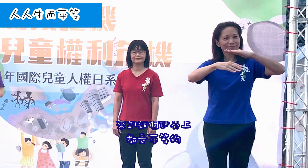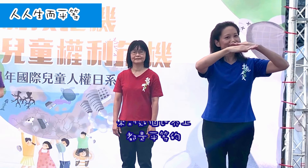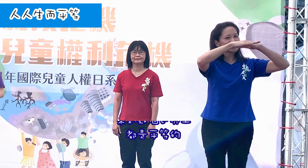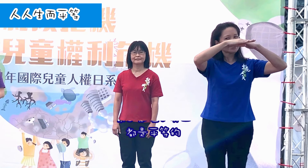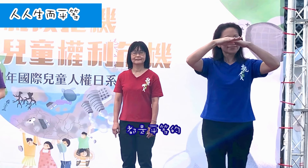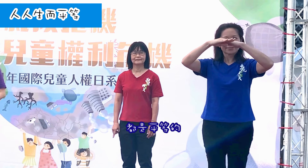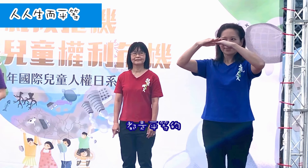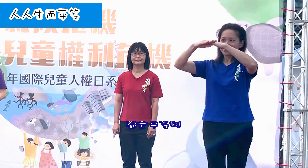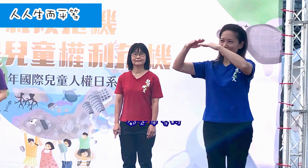的。